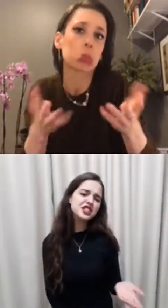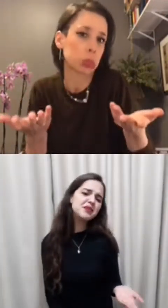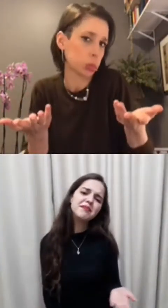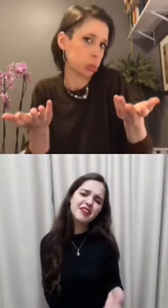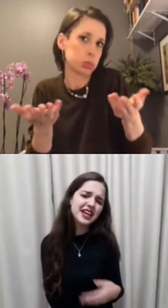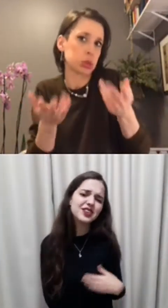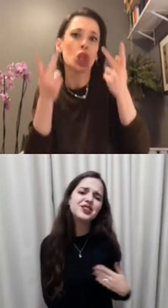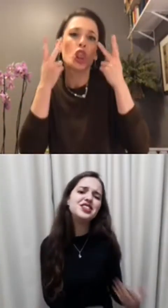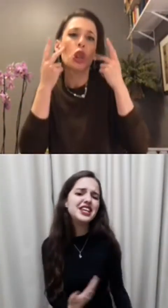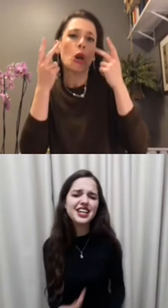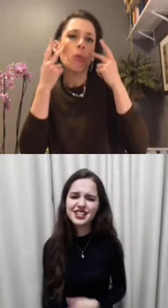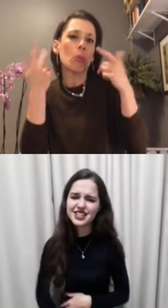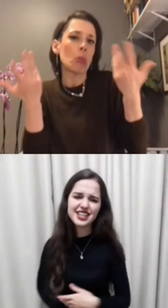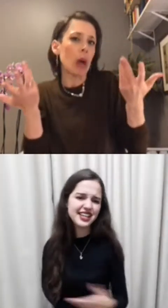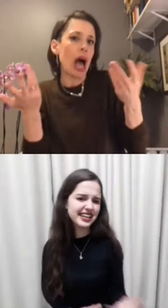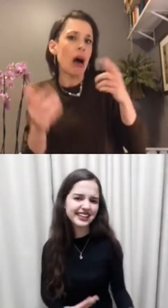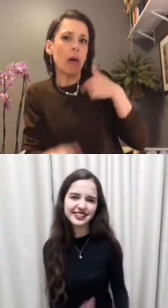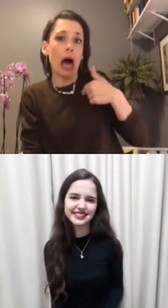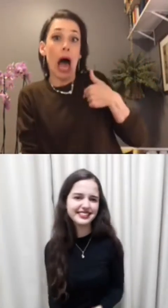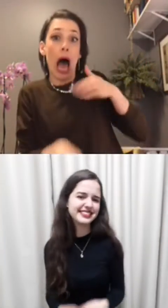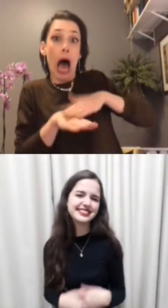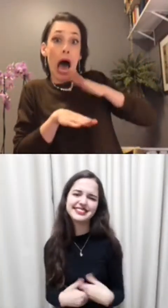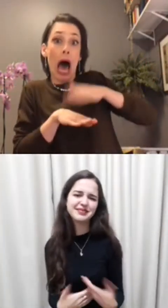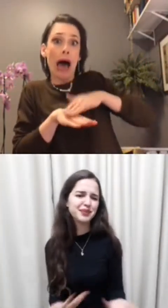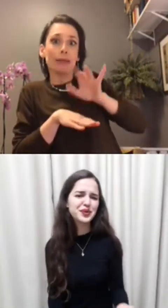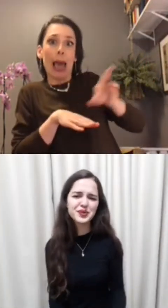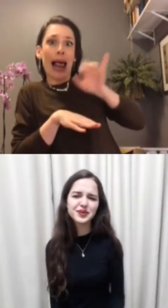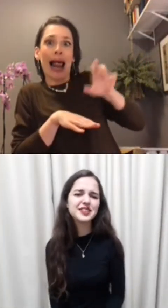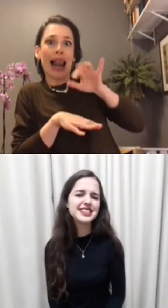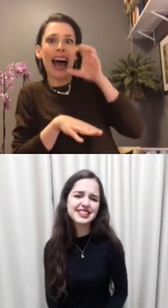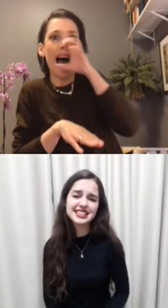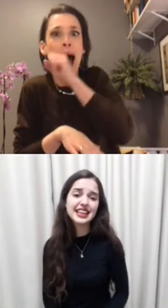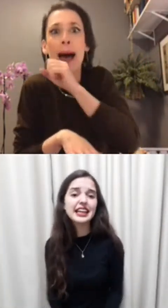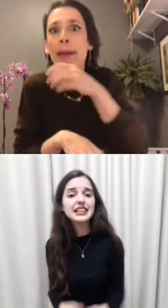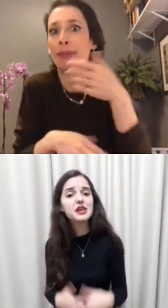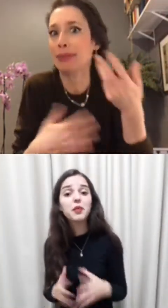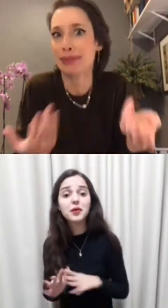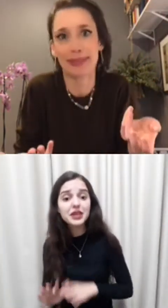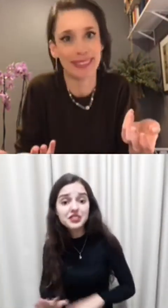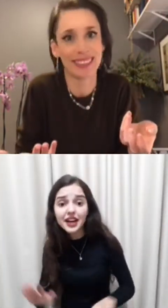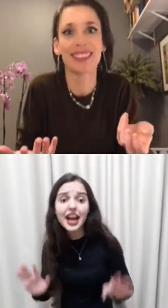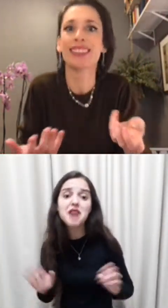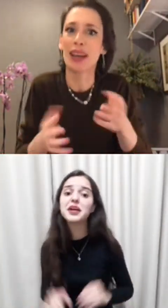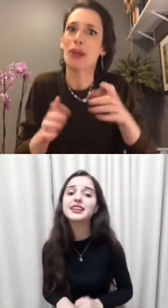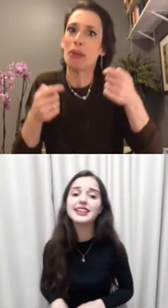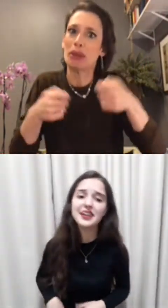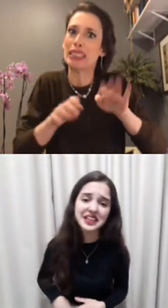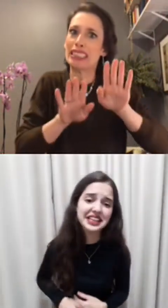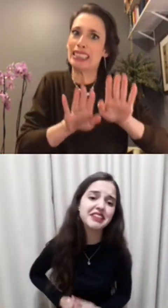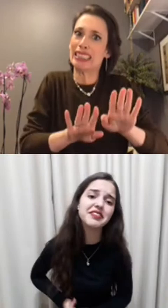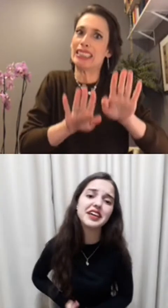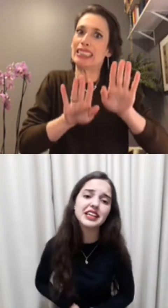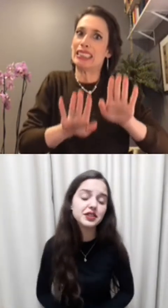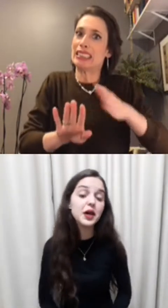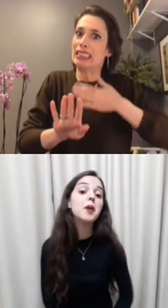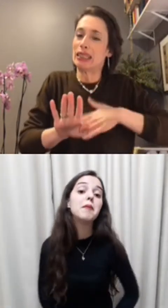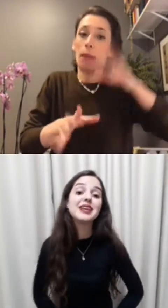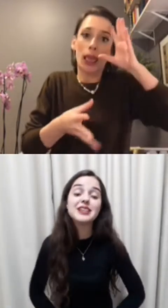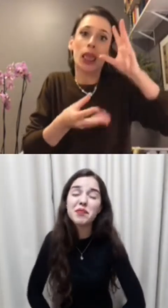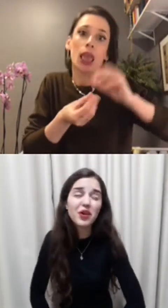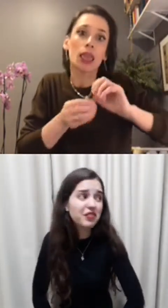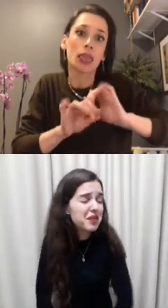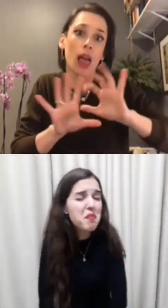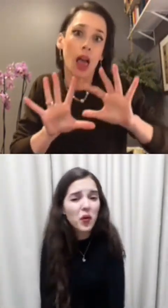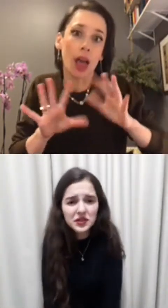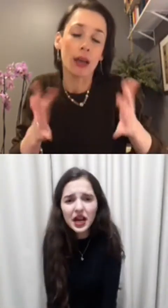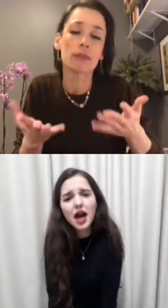gente vê que no dia a dia, para os surdos, às vezes até tem que ser um pouco mais devagar para entender o que está falando. Mas na